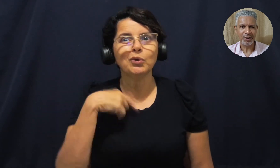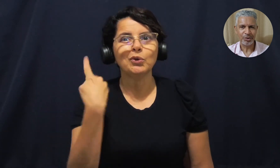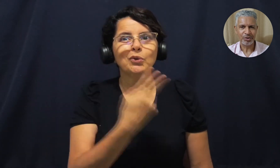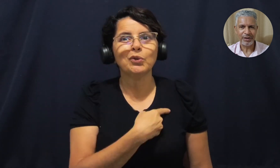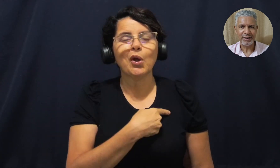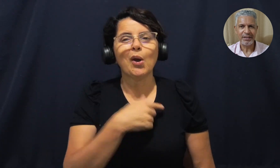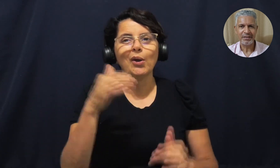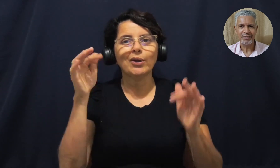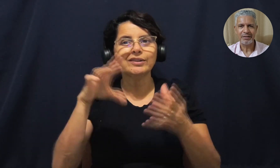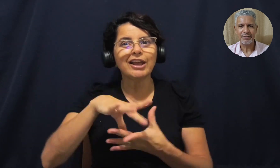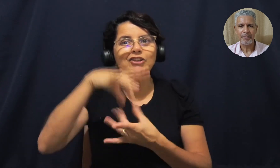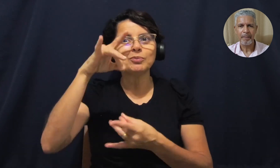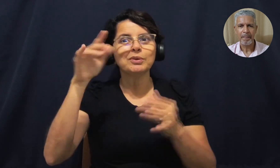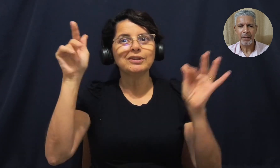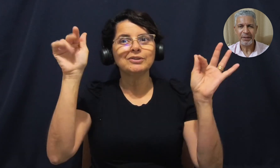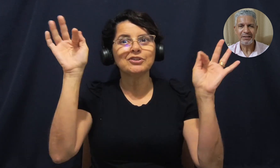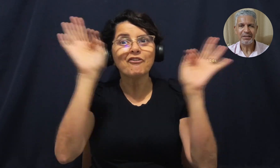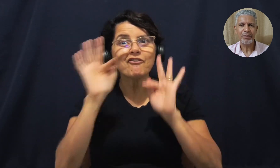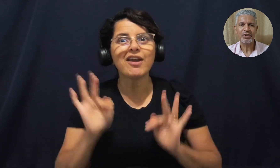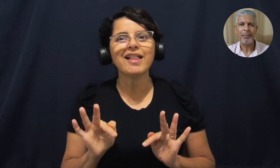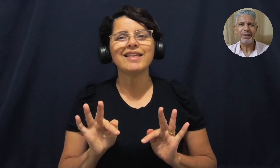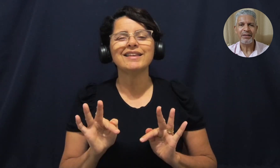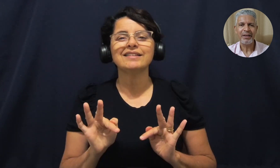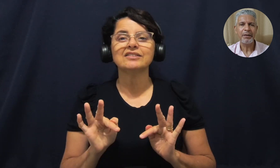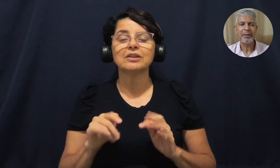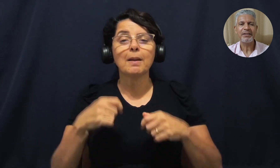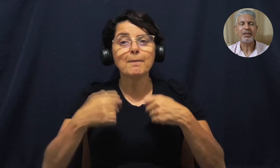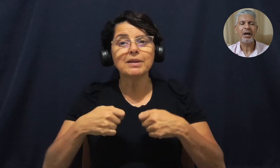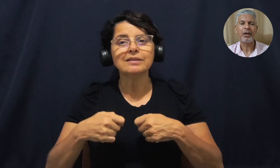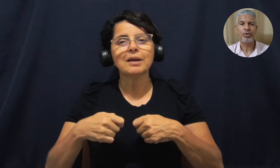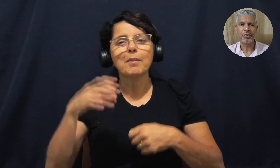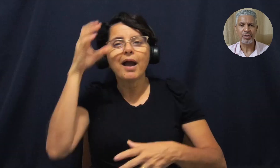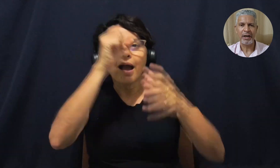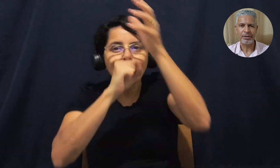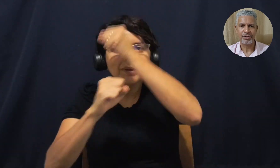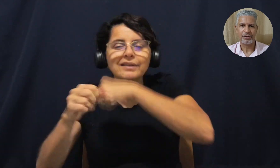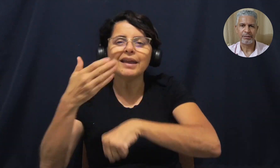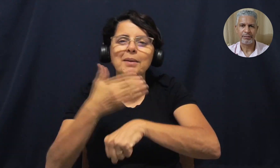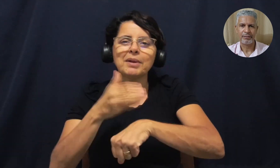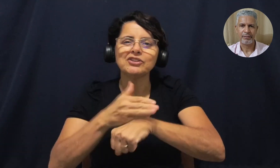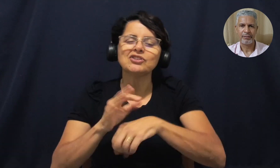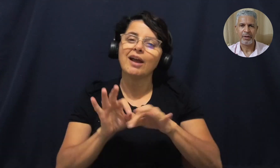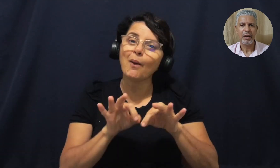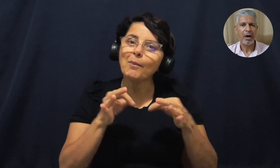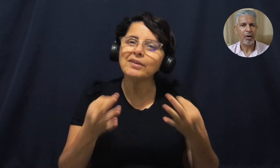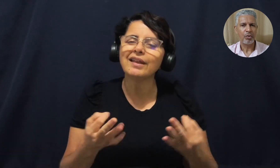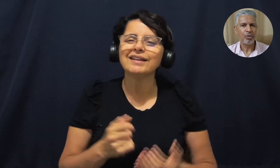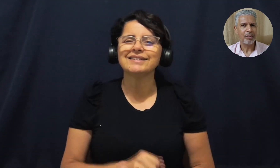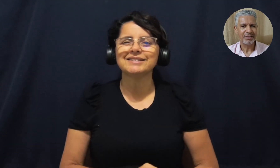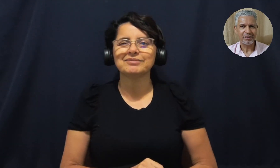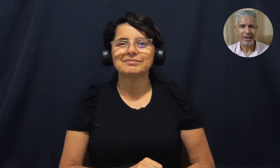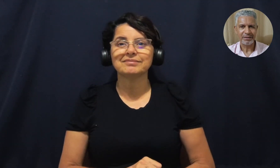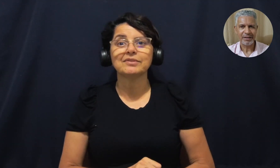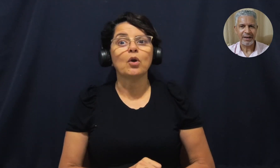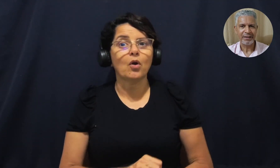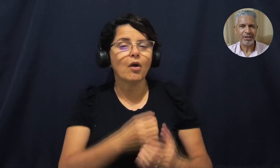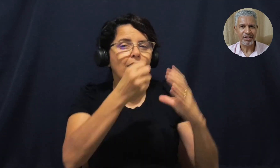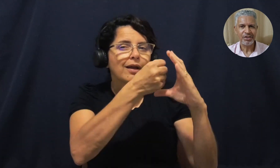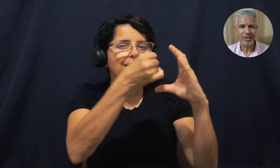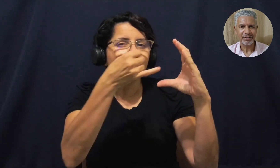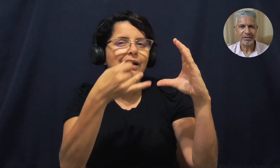tornarmos espíritos felizes, precisamos aprender e praticar a humildade. Algumas